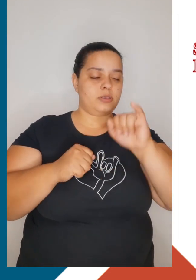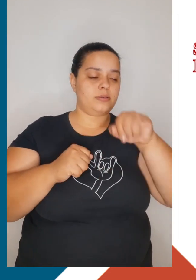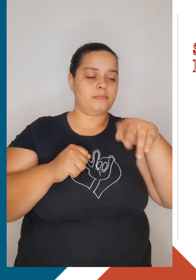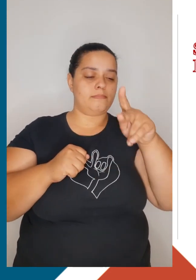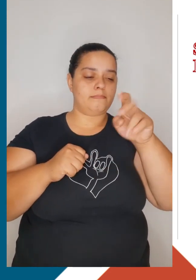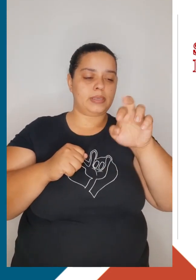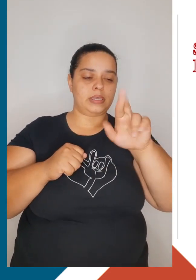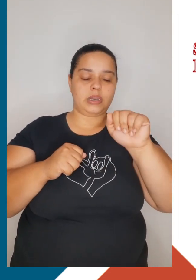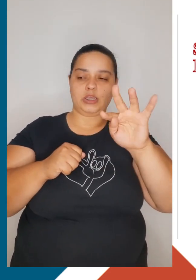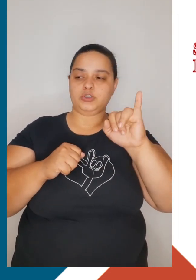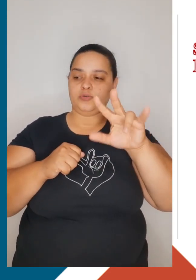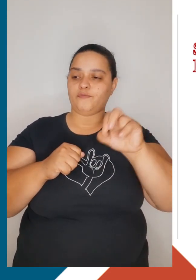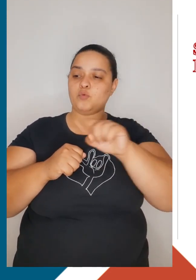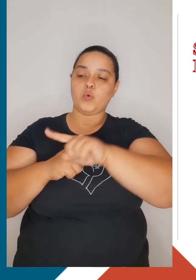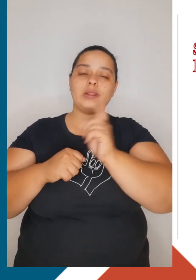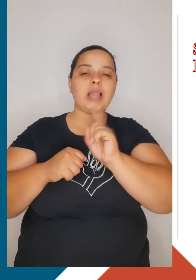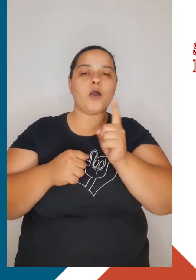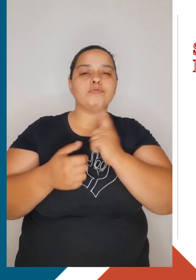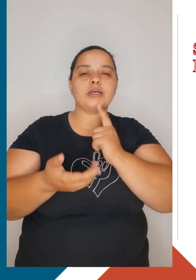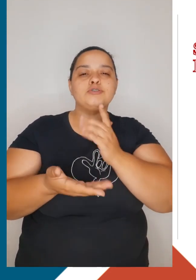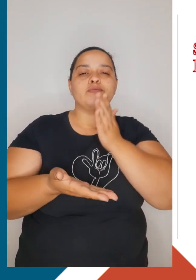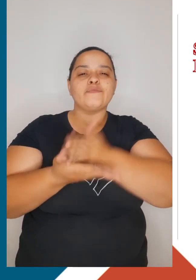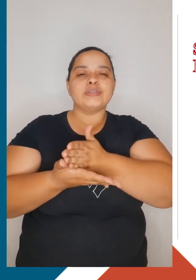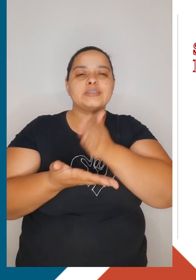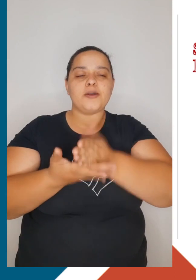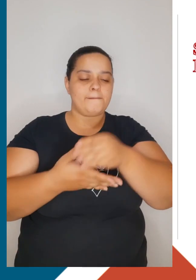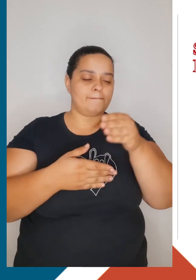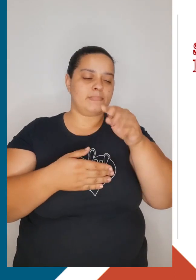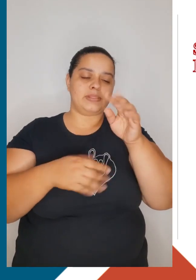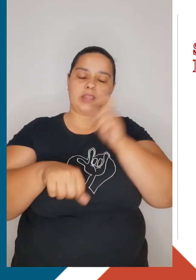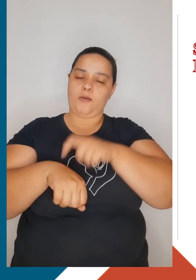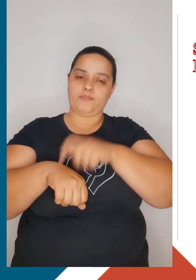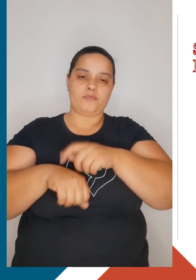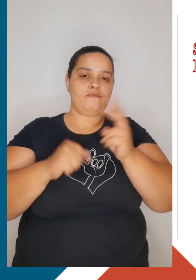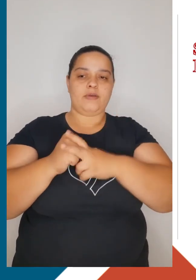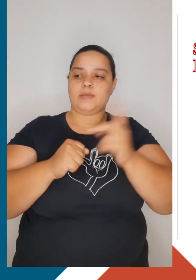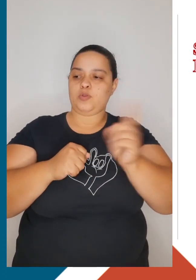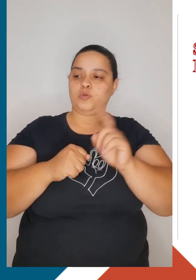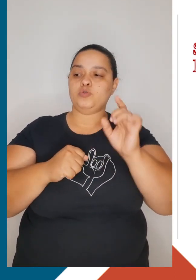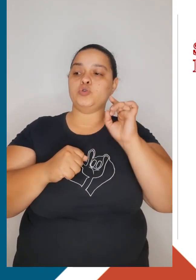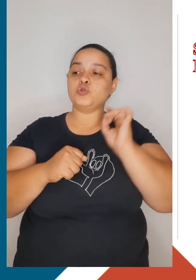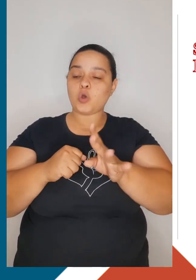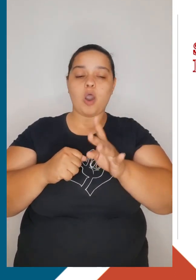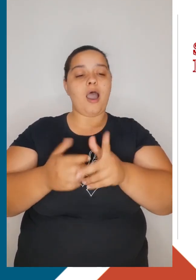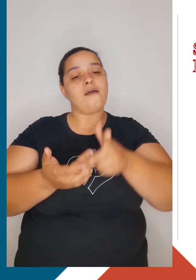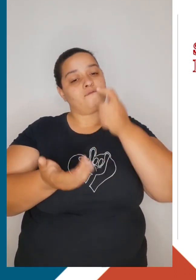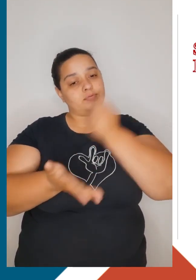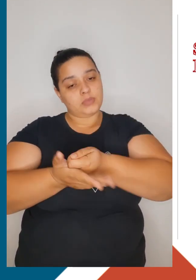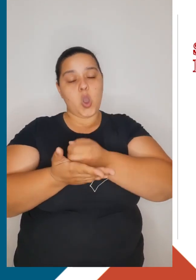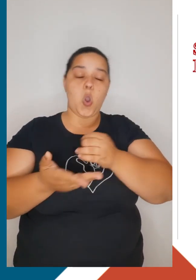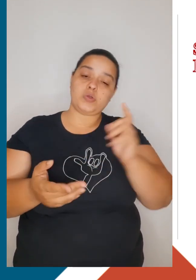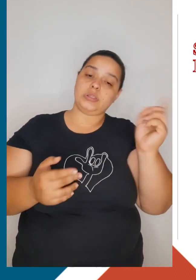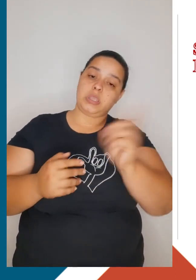imperativo. Isso ocorre porque o modo imperativo não se subdivide em tempos verbais. Ele se constitui apenas de sua forma afirmativa